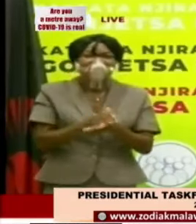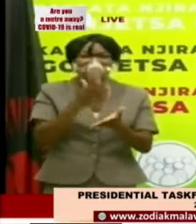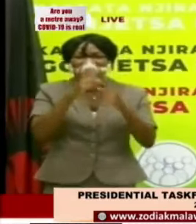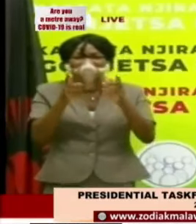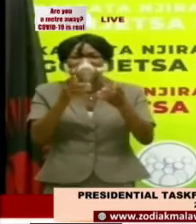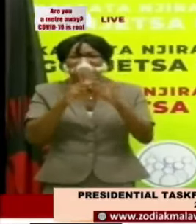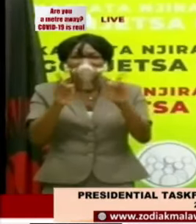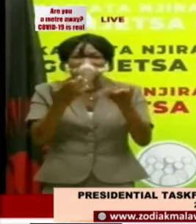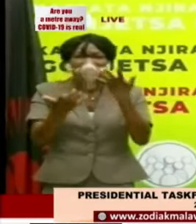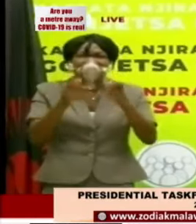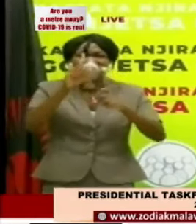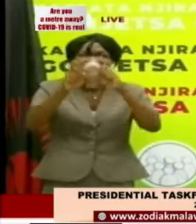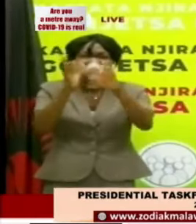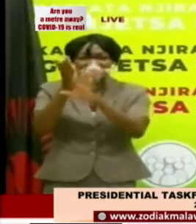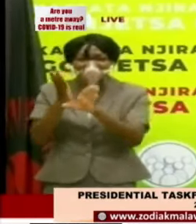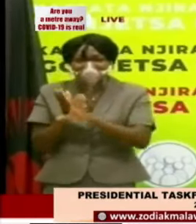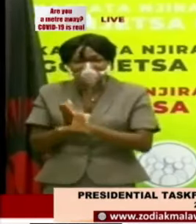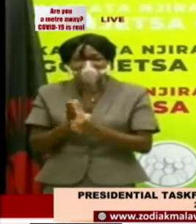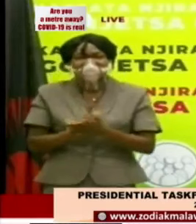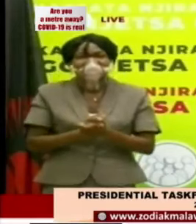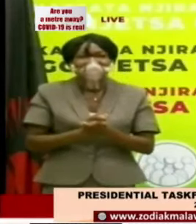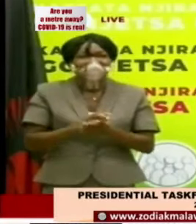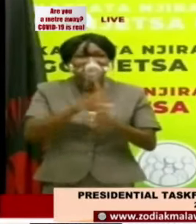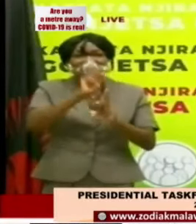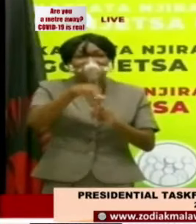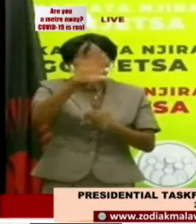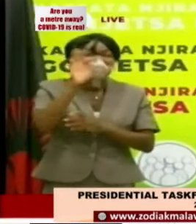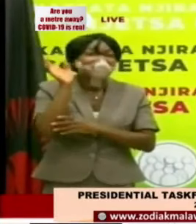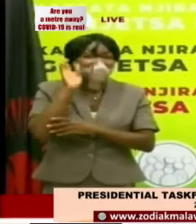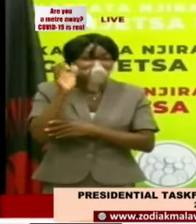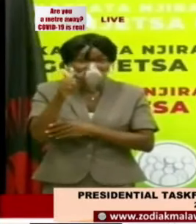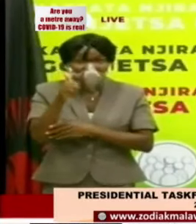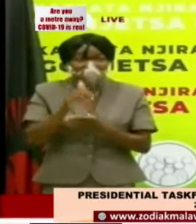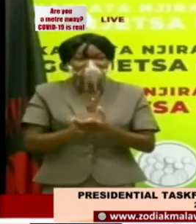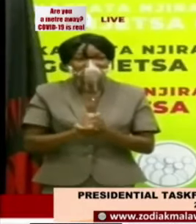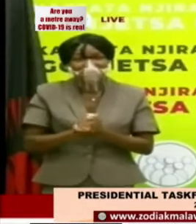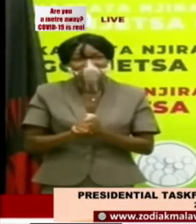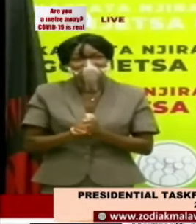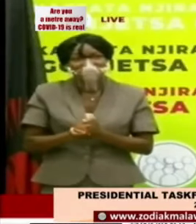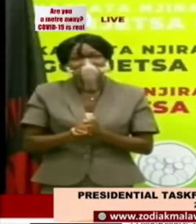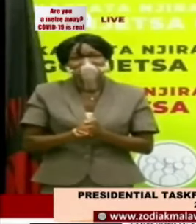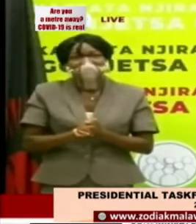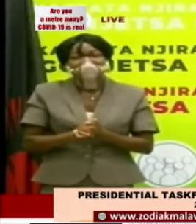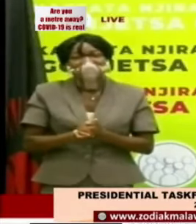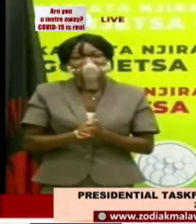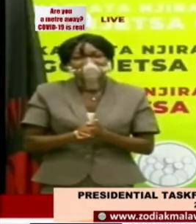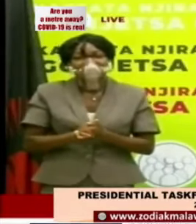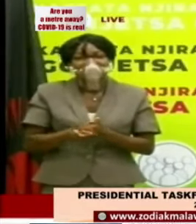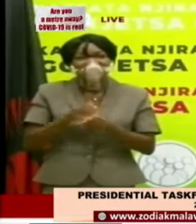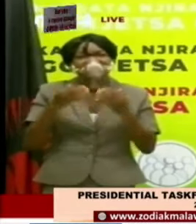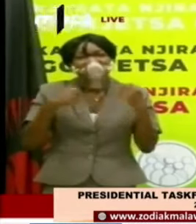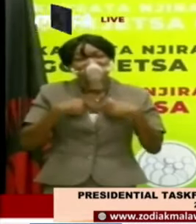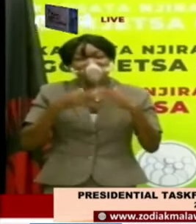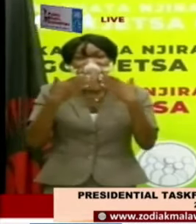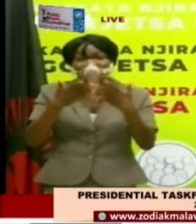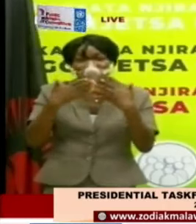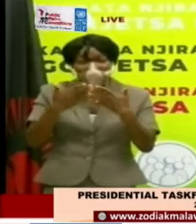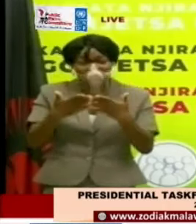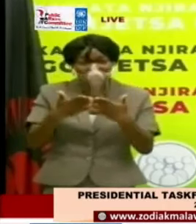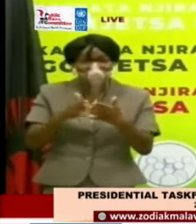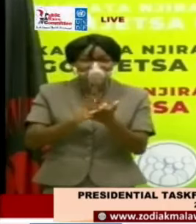mwaveveke koma mwina anduna tisanamalize pano anthu nkukhani mafunso tiyamike kuti mwatipatsa ndithu ndandanda wa